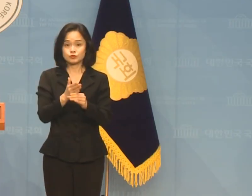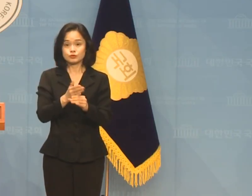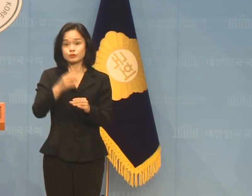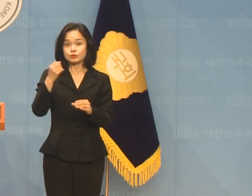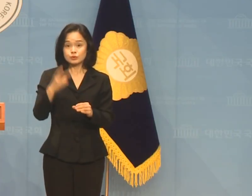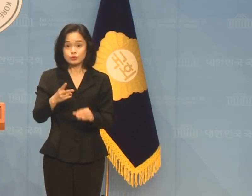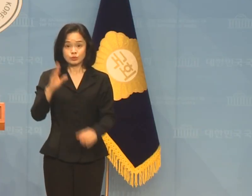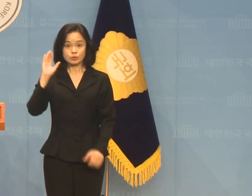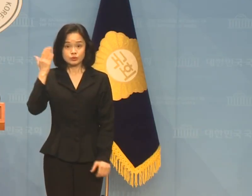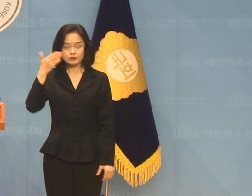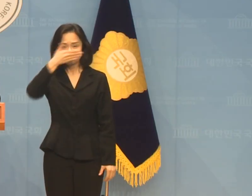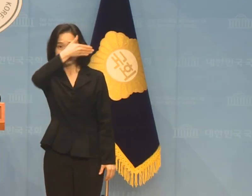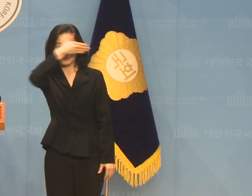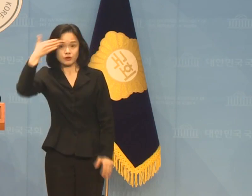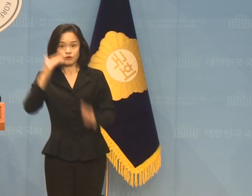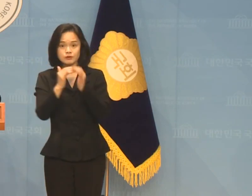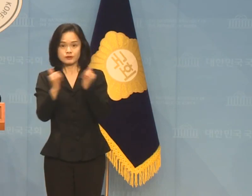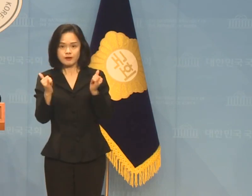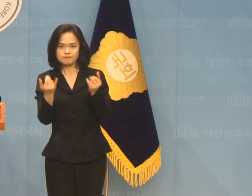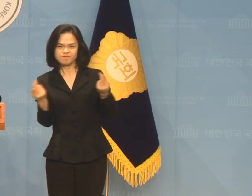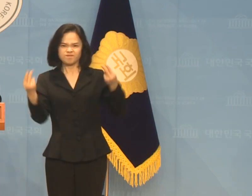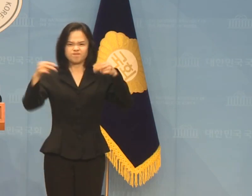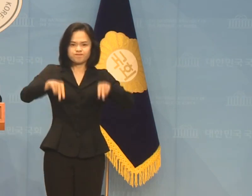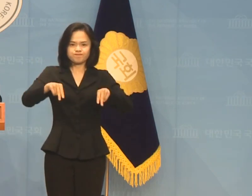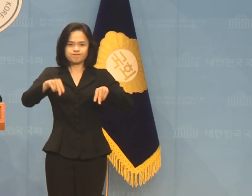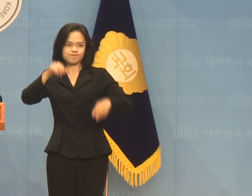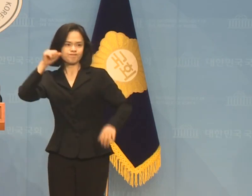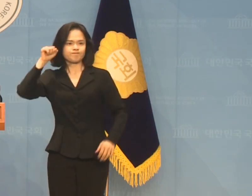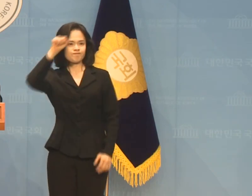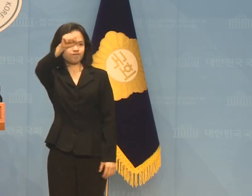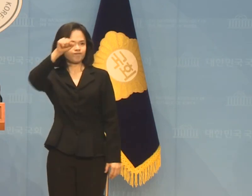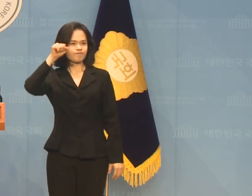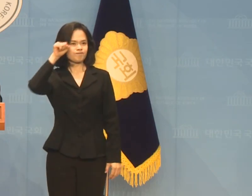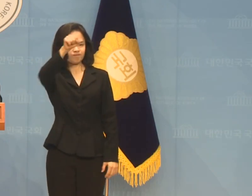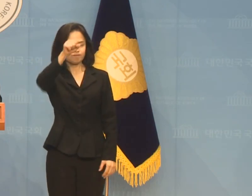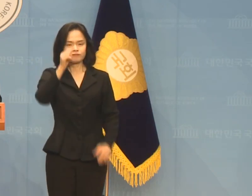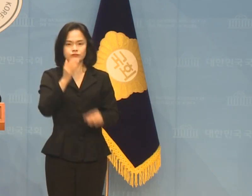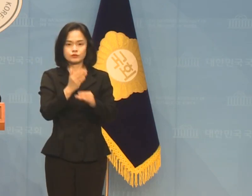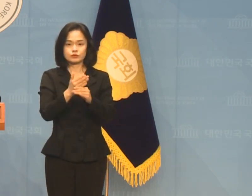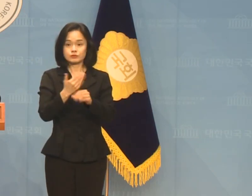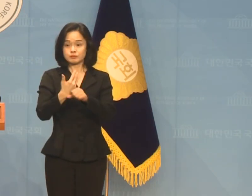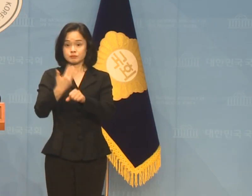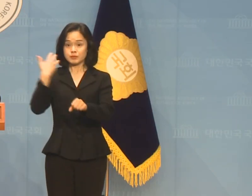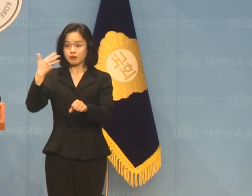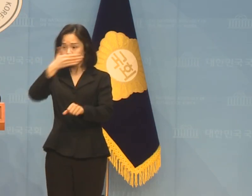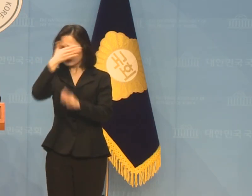있습니다. 8년 전과는 전혀 다릅니다.